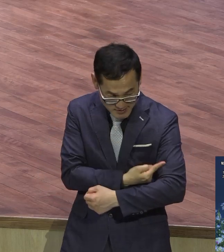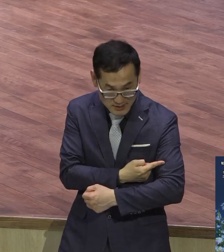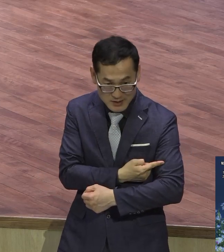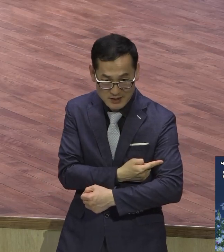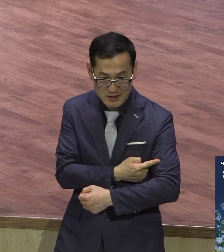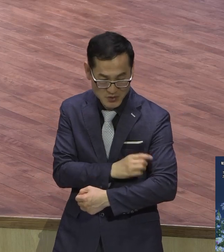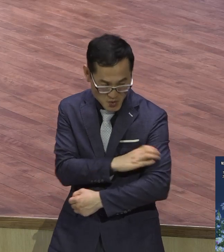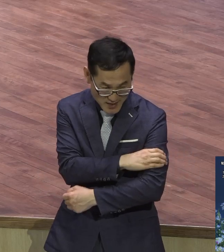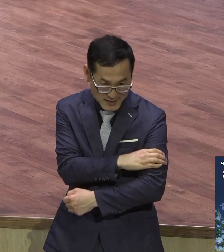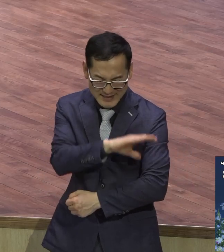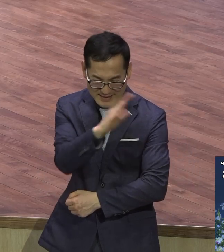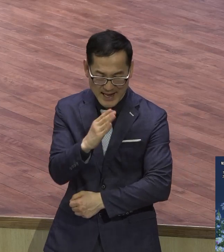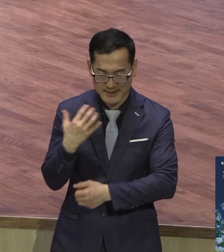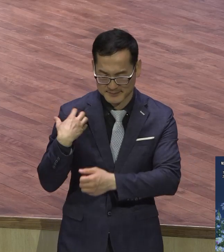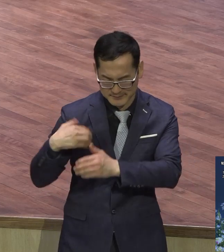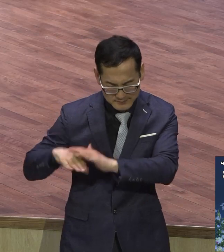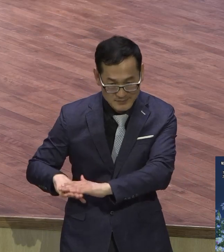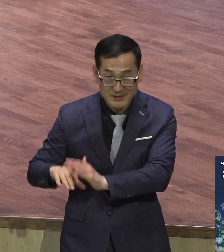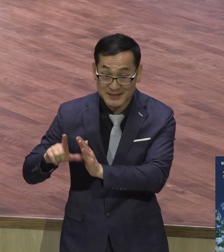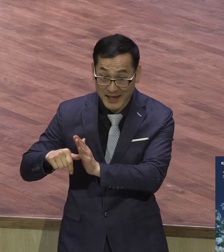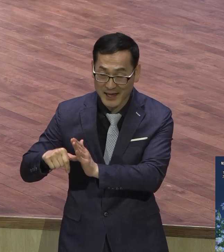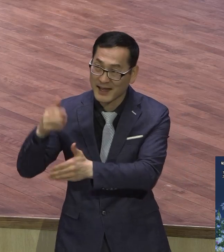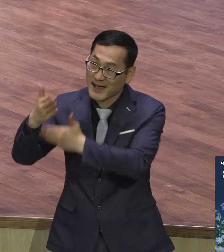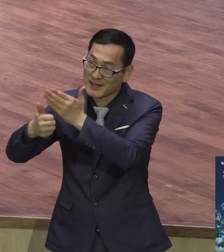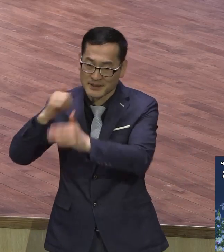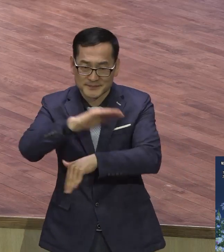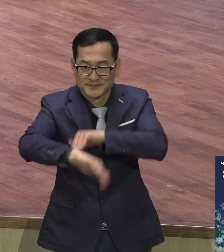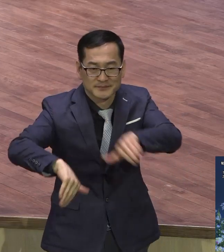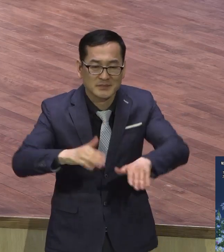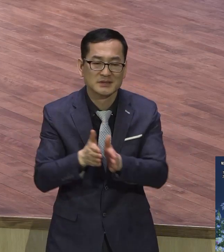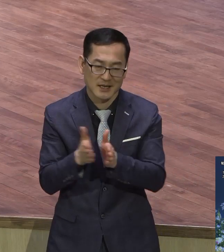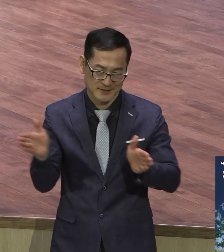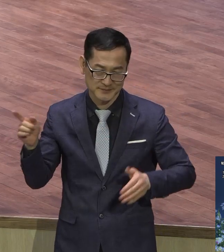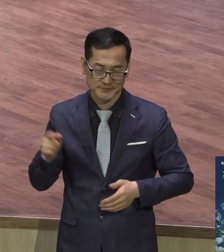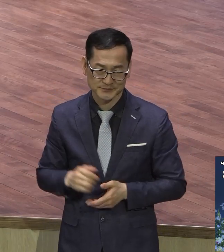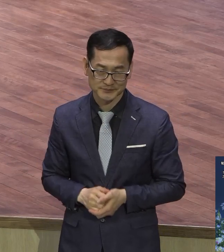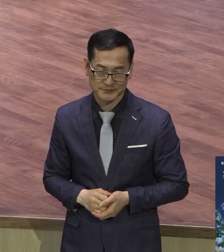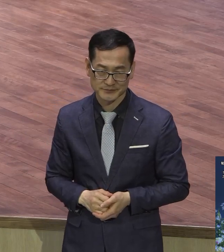어떤 권한을 다 내려놓았을 때 하나님 하시는 거예요. 기도하고